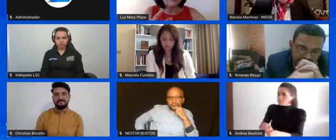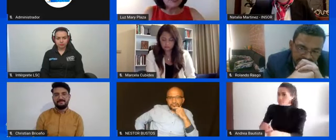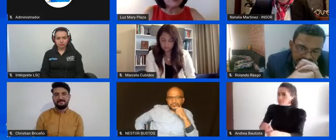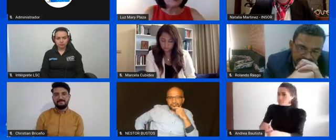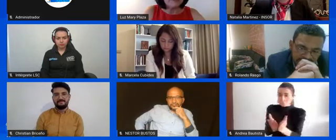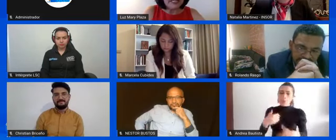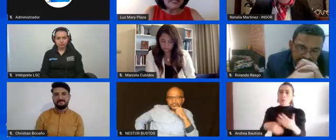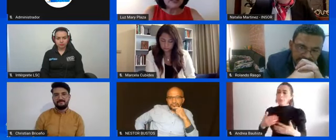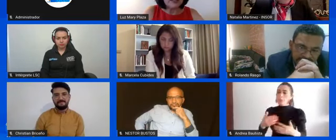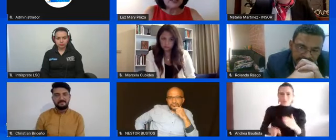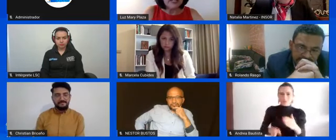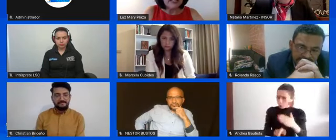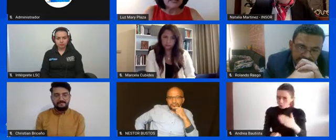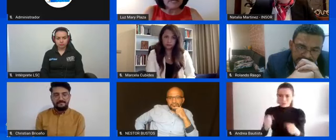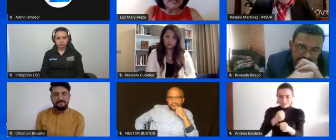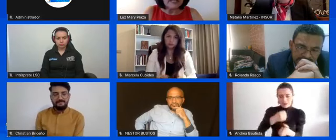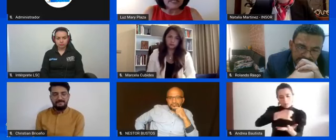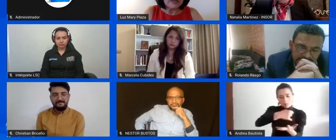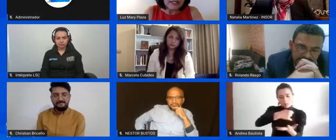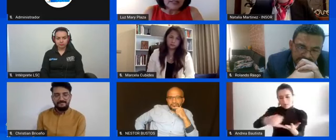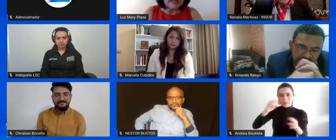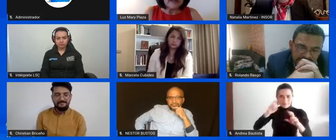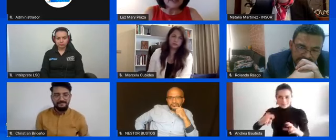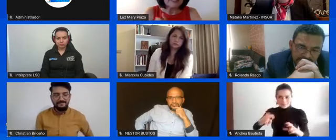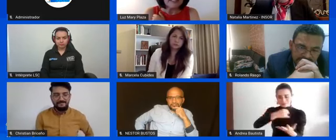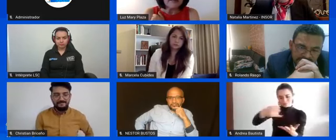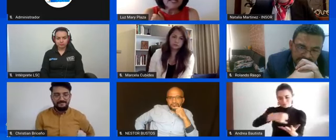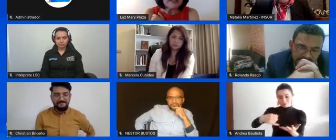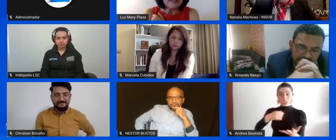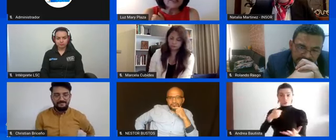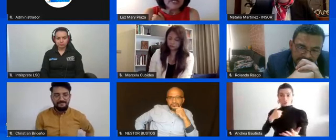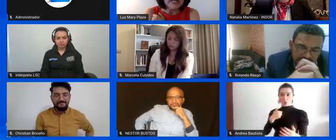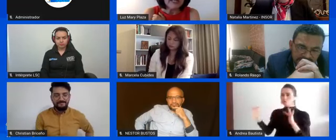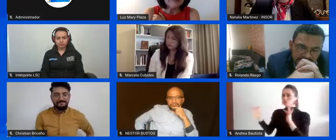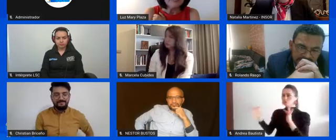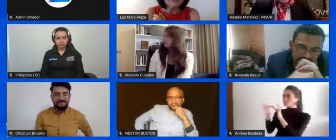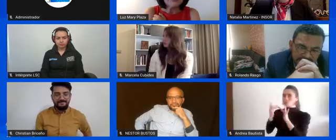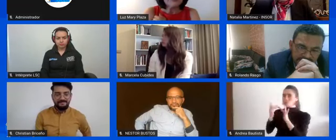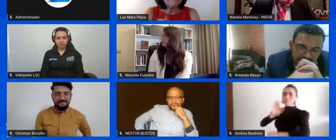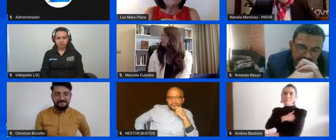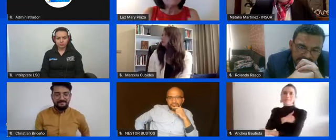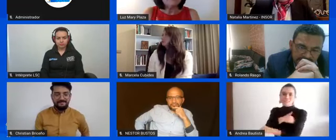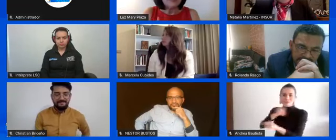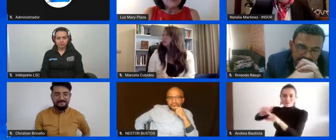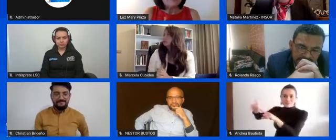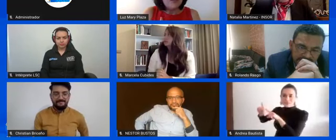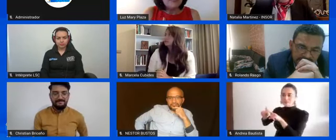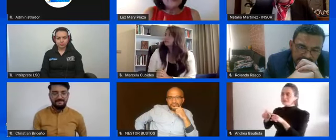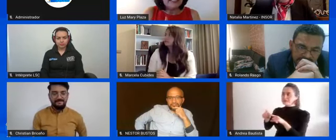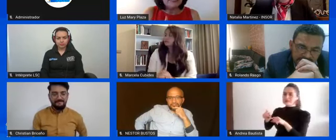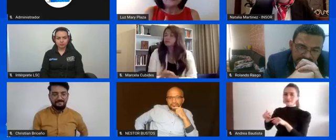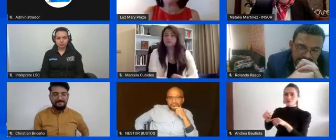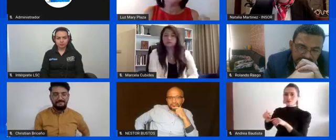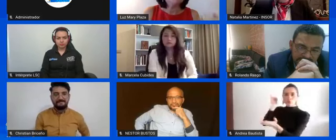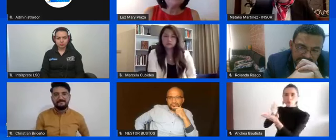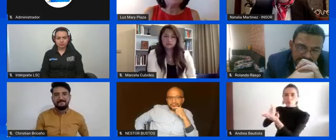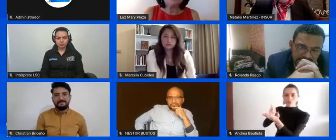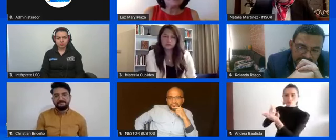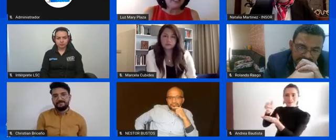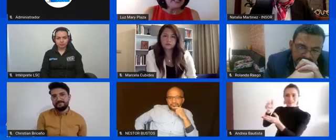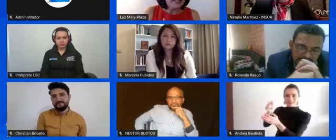acercarme mucho a los ministros. La presidenta de la Junta Directiva, pues, es la ministra o su delegado. Y empecé muy de cerca con